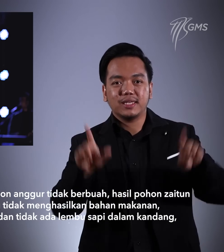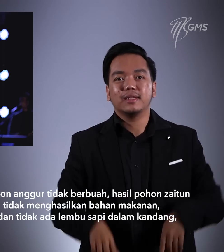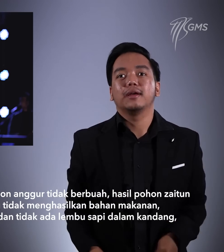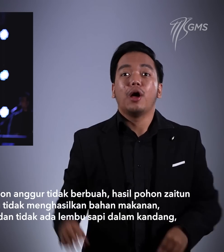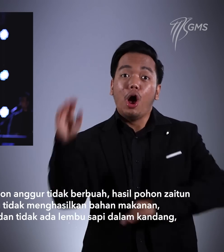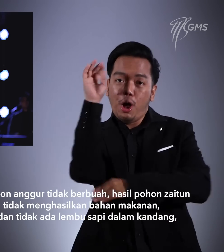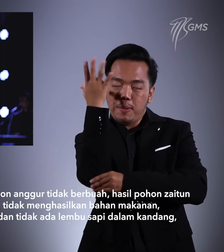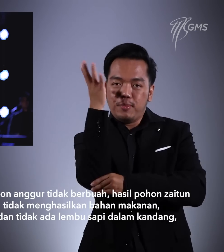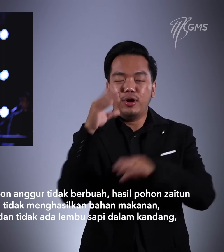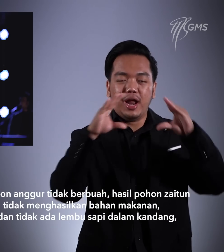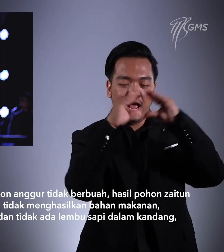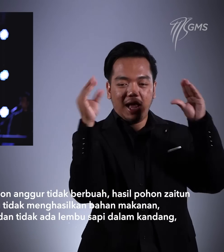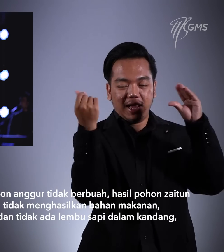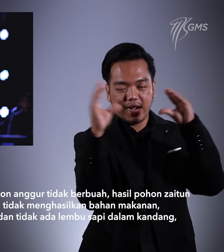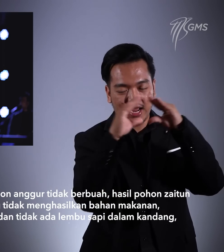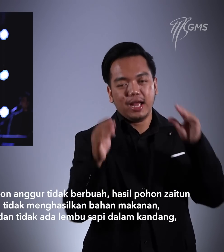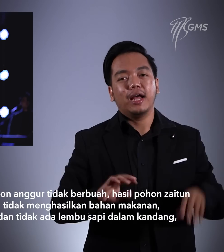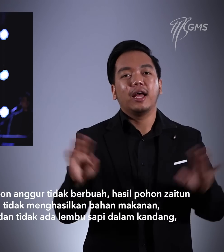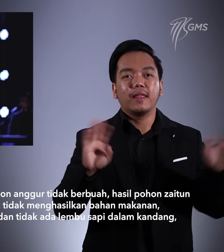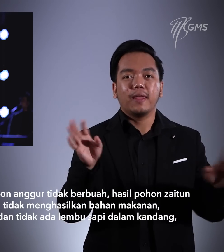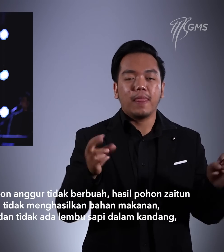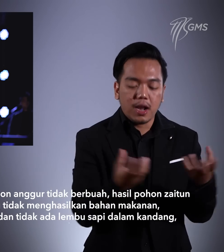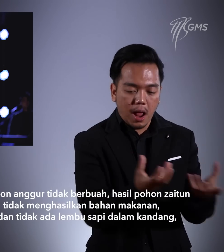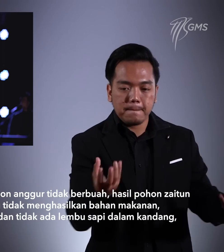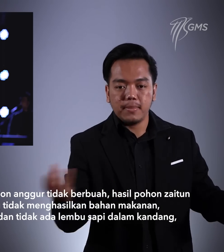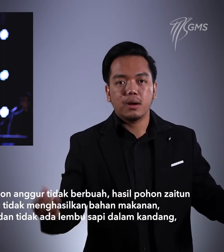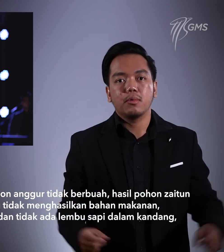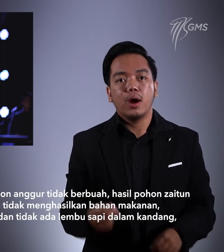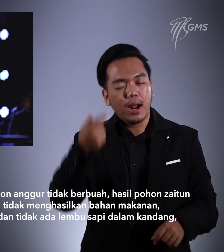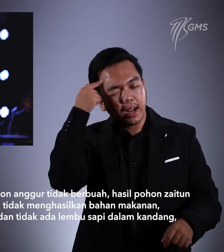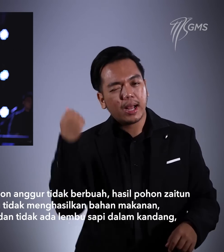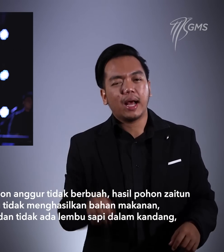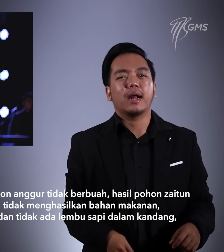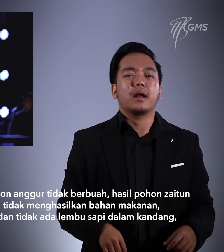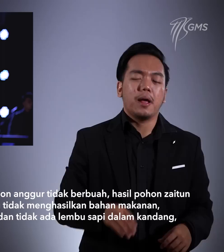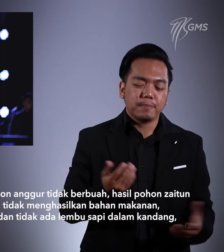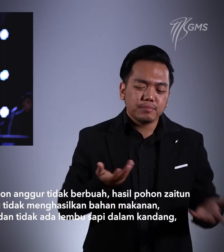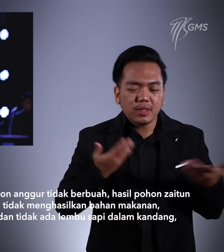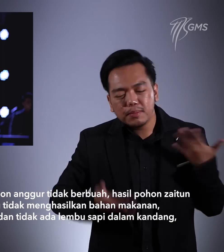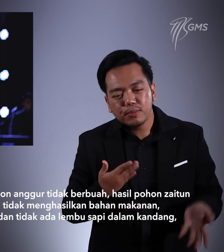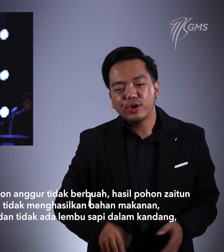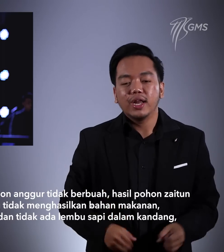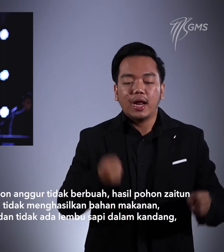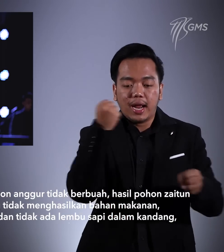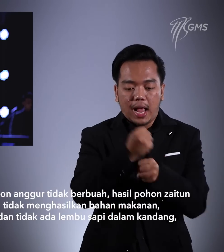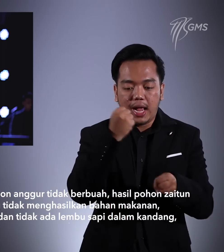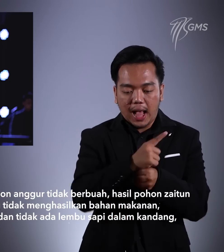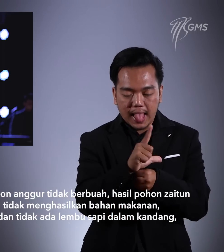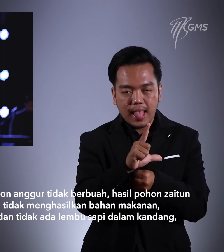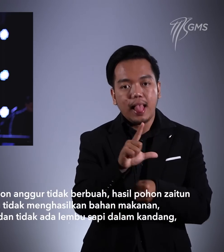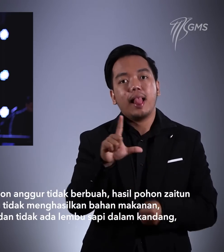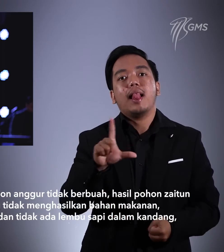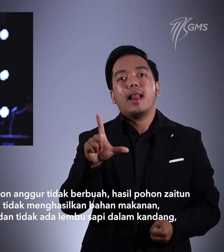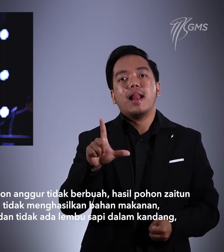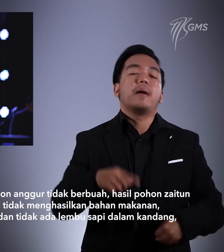because of war and natural reasons. Karena untuk perkara-perkara yang sifatnya alami, mungkin gagal panen, atau juga karena perang,